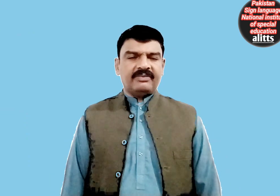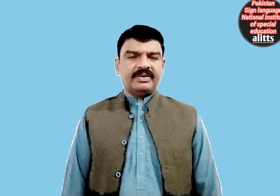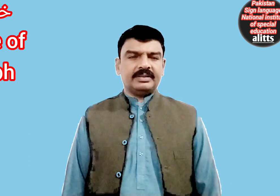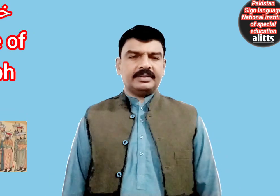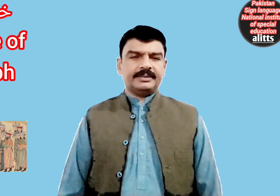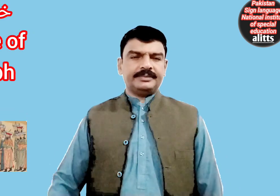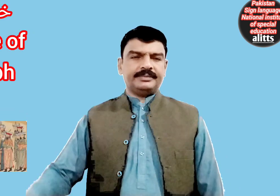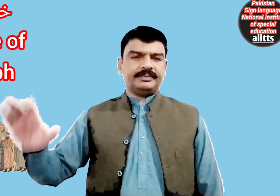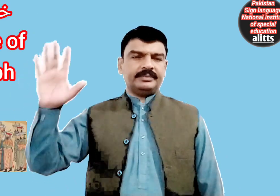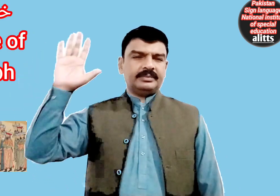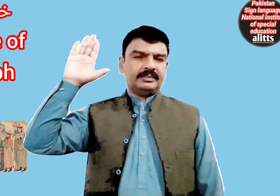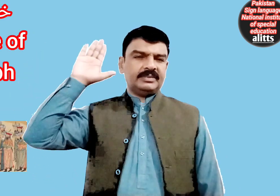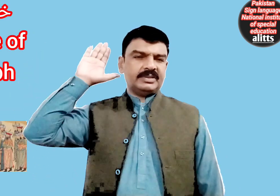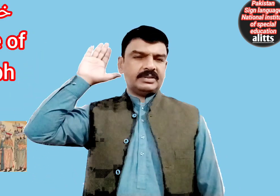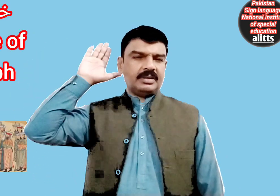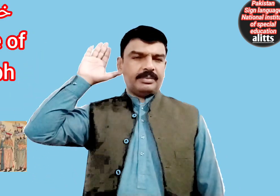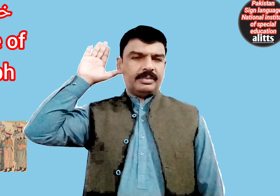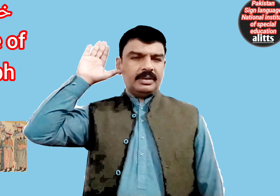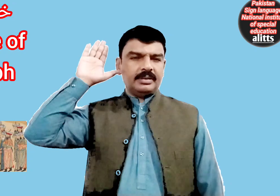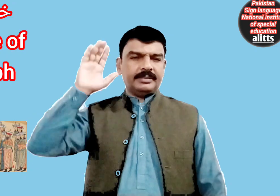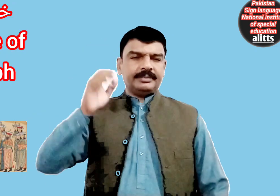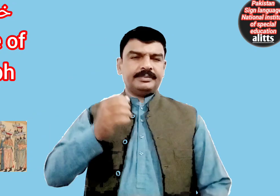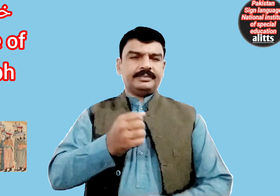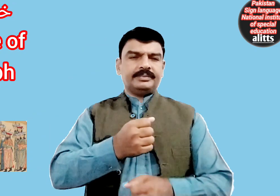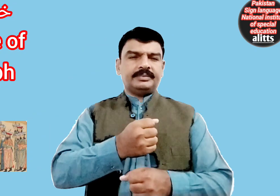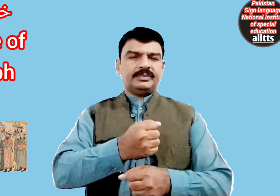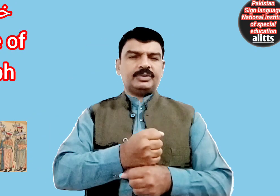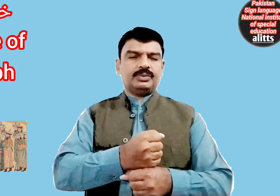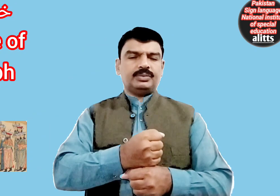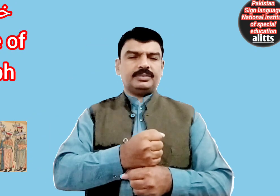खिलाफत, इस्लामी हुकूमत।